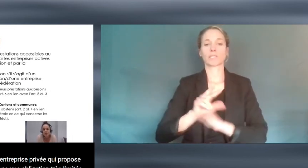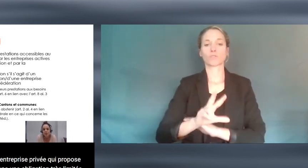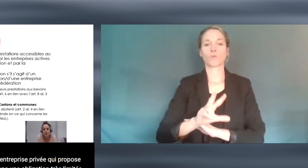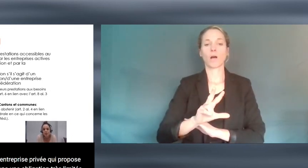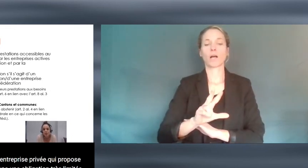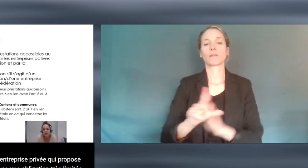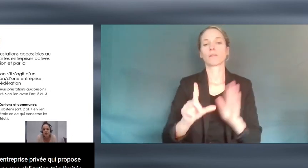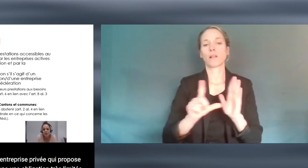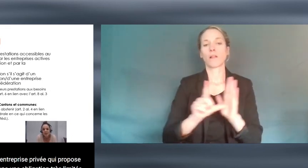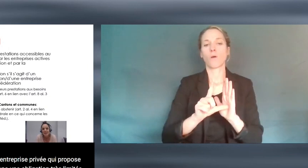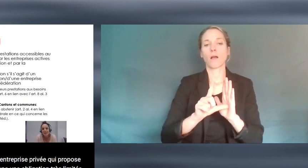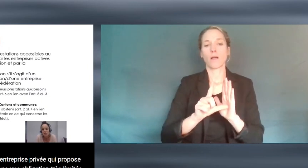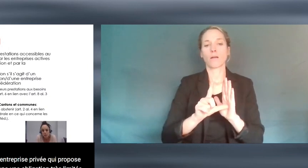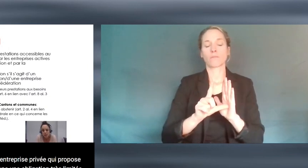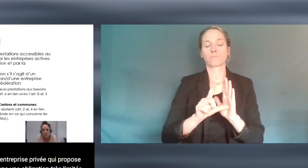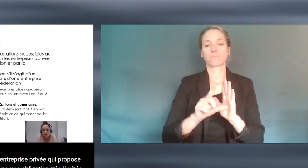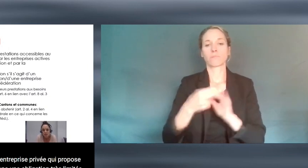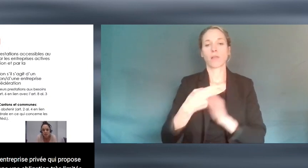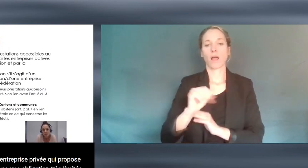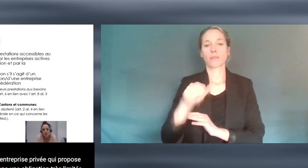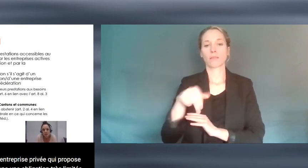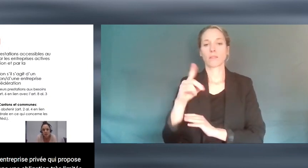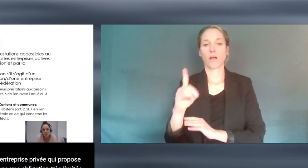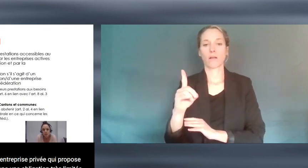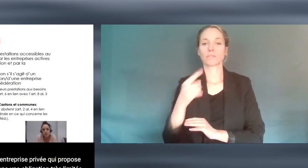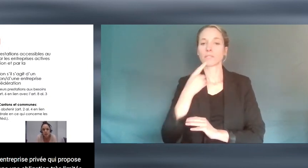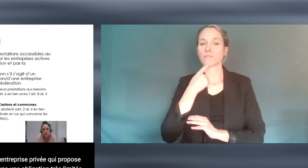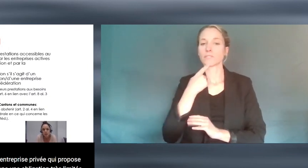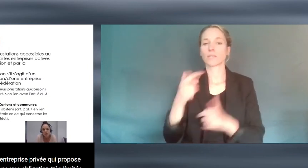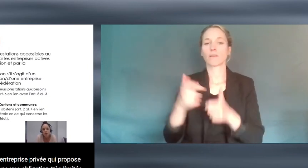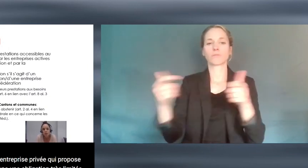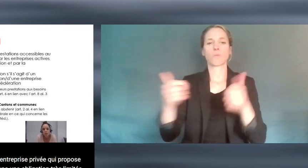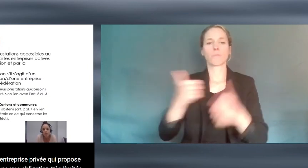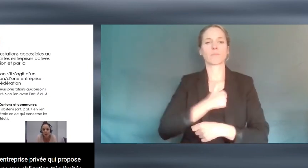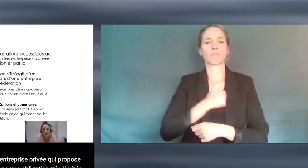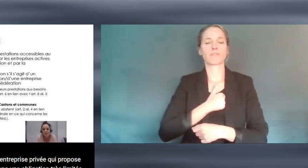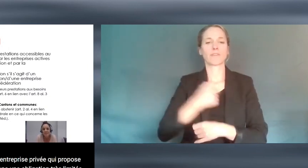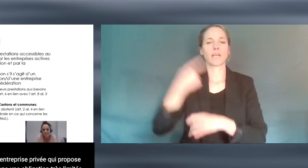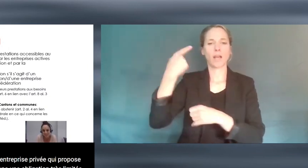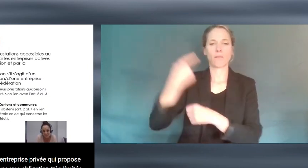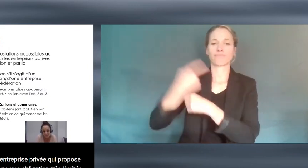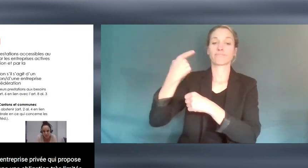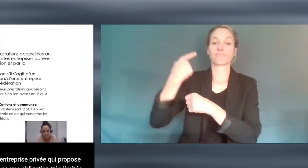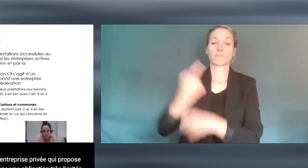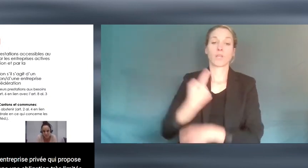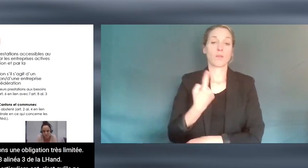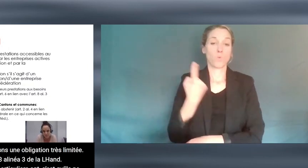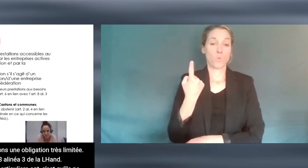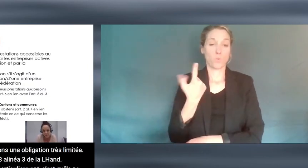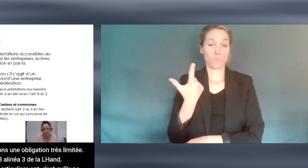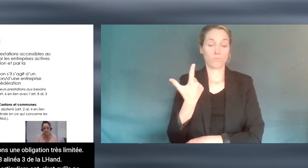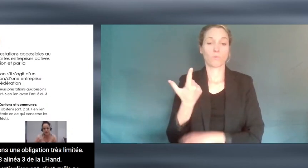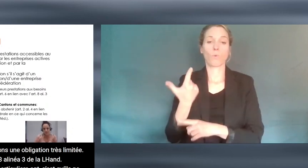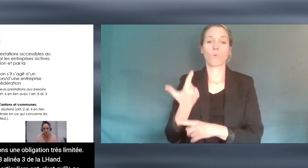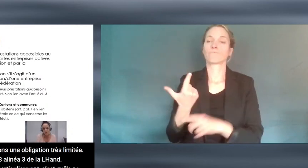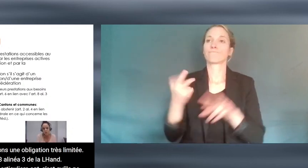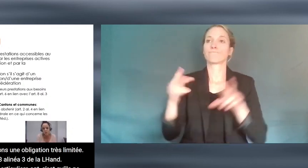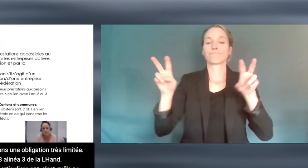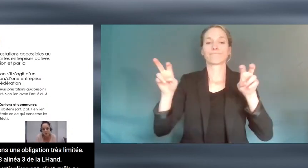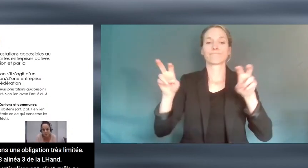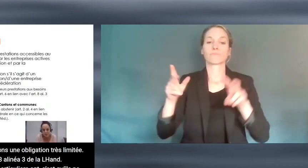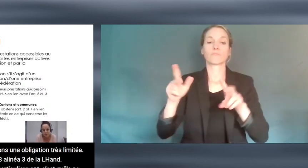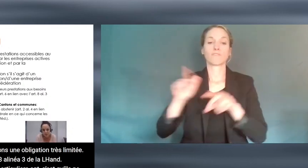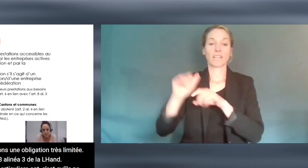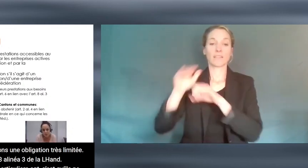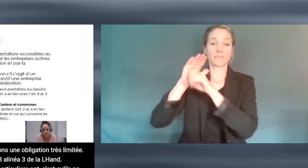que la seule obligation que les particuliers ont, c'est qu'ils ne doivent pas discriminer. Et cette notion